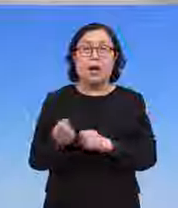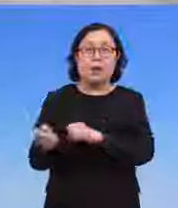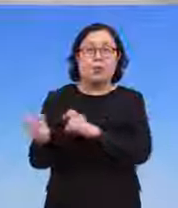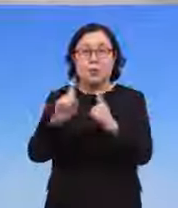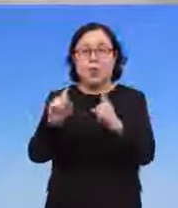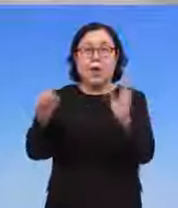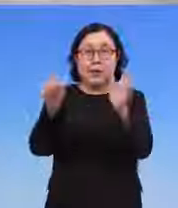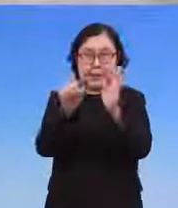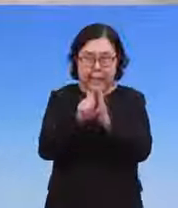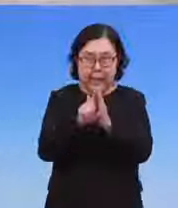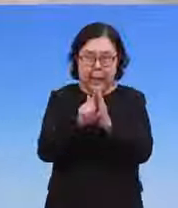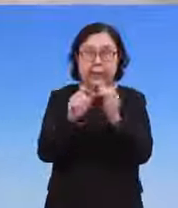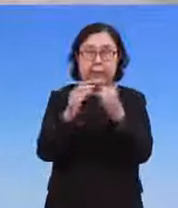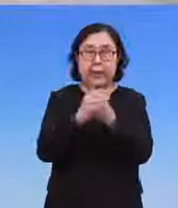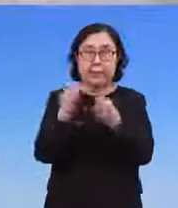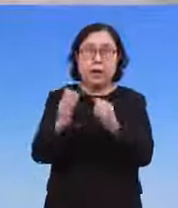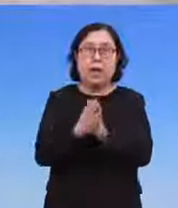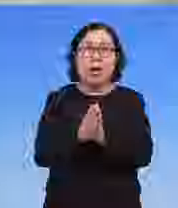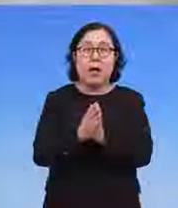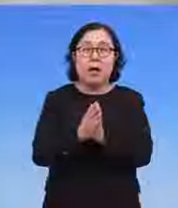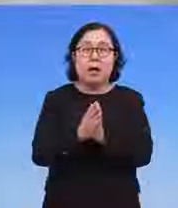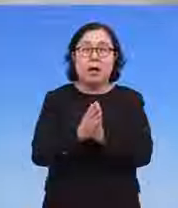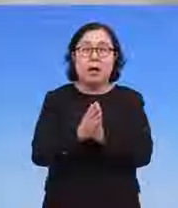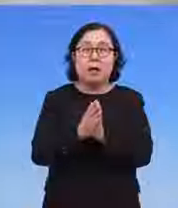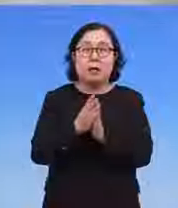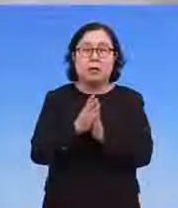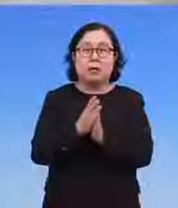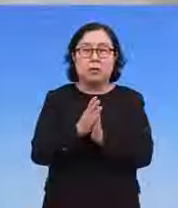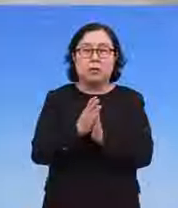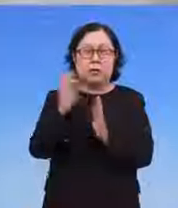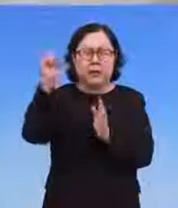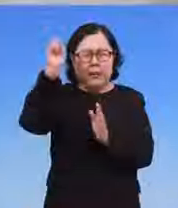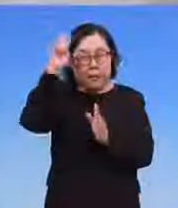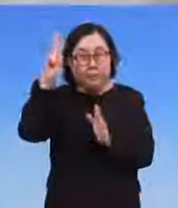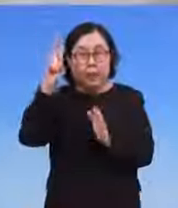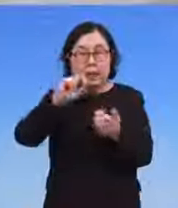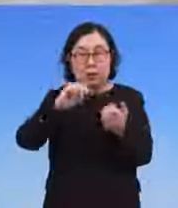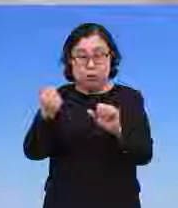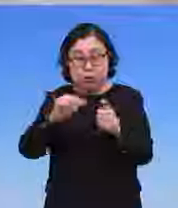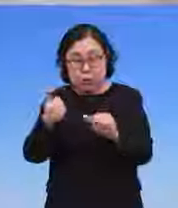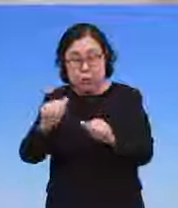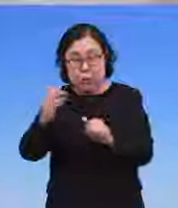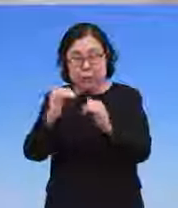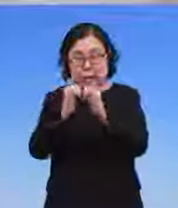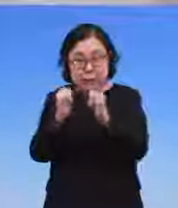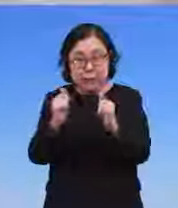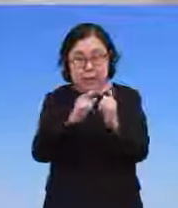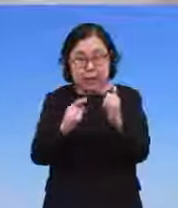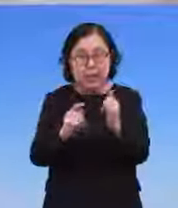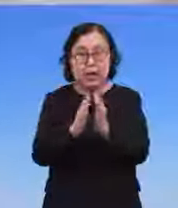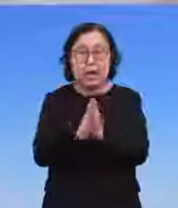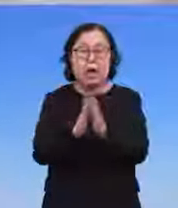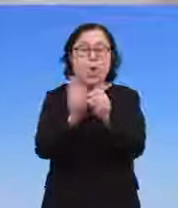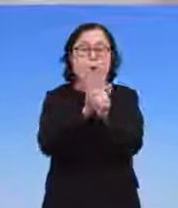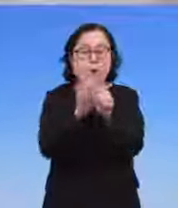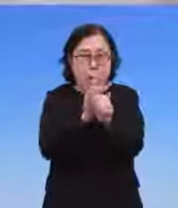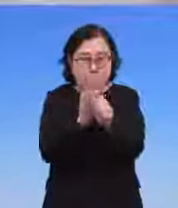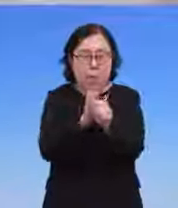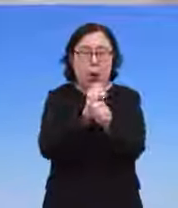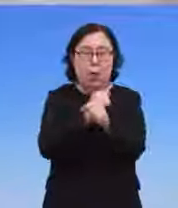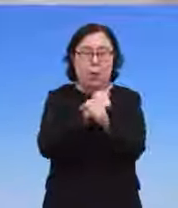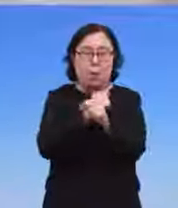기독교가 가진 부활신앙으로 이 예기치 못한 죽음을 지금 직면하게 된 그 시대 사람들에게